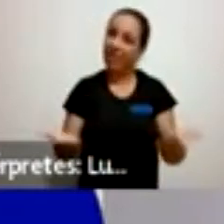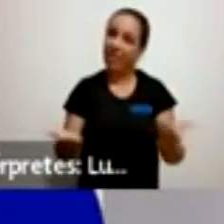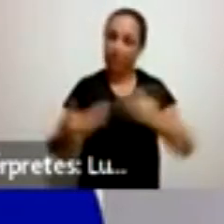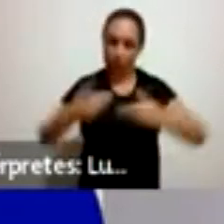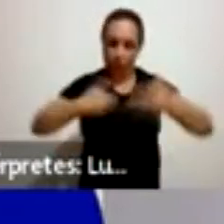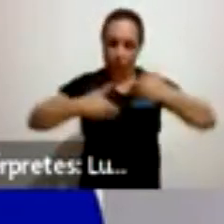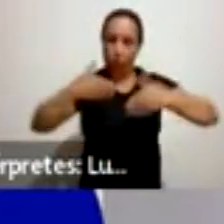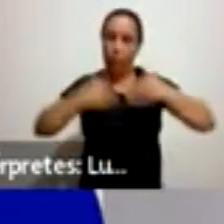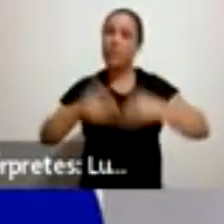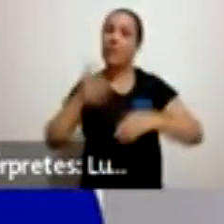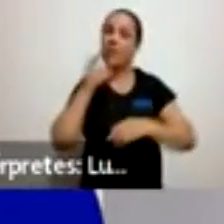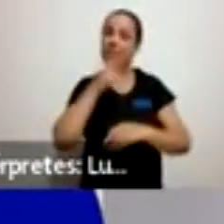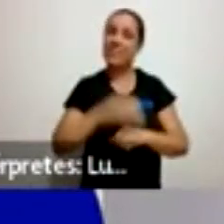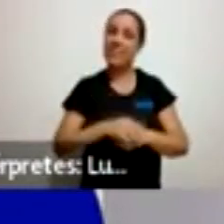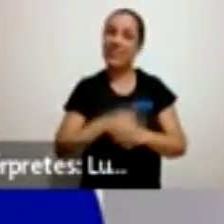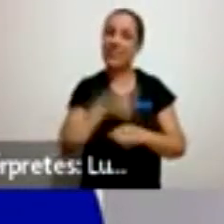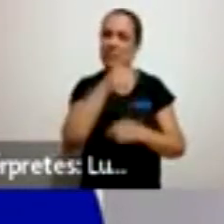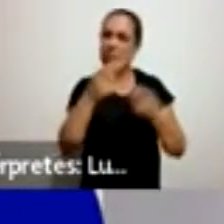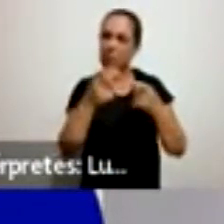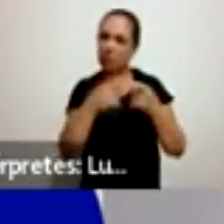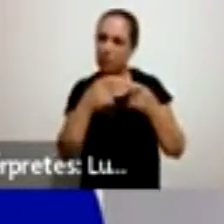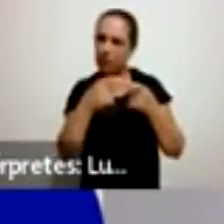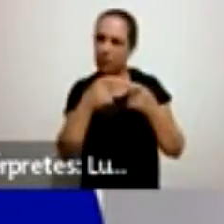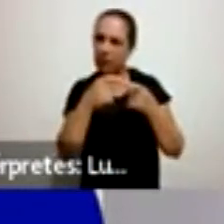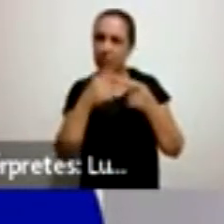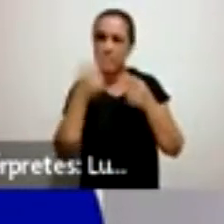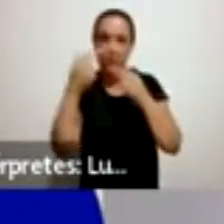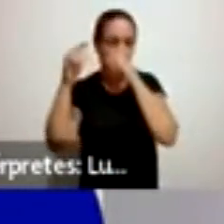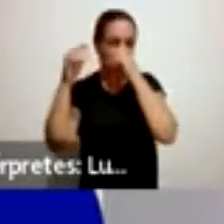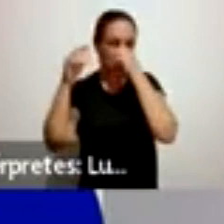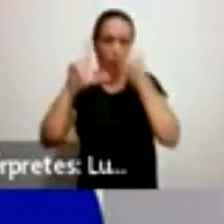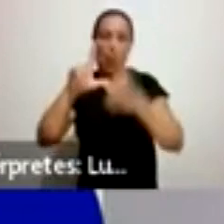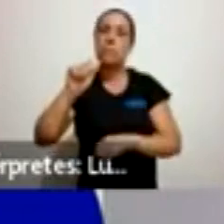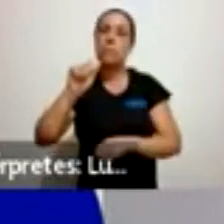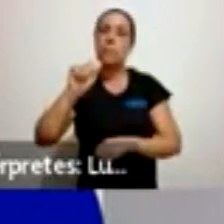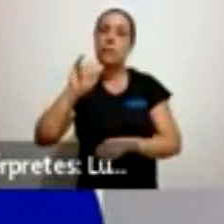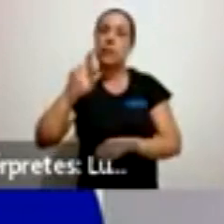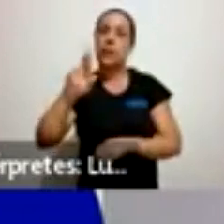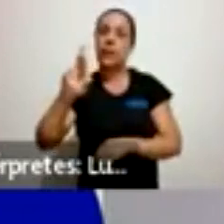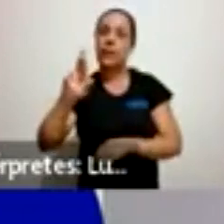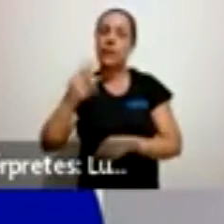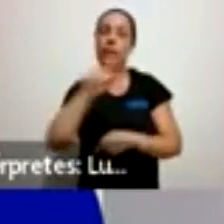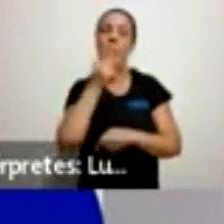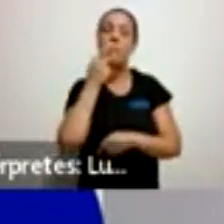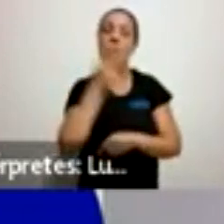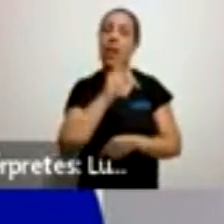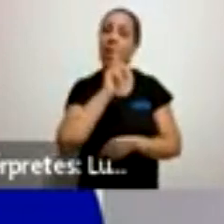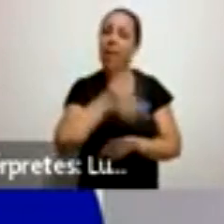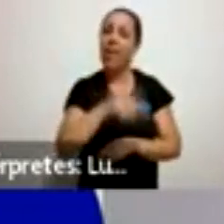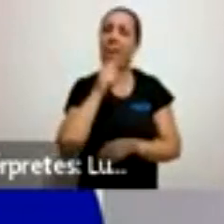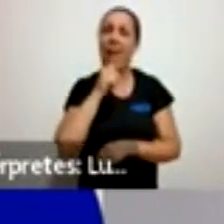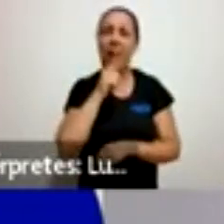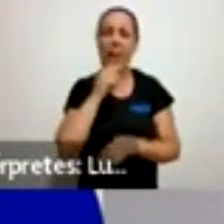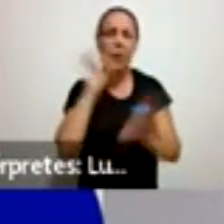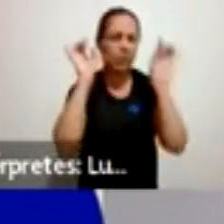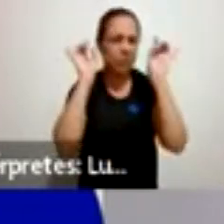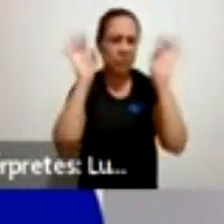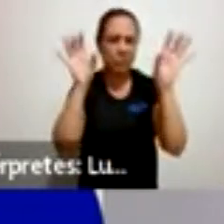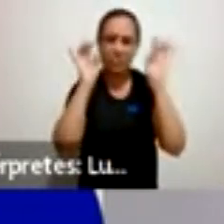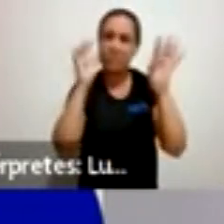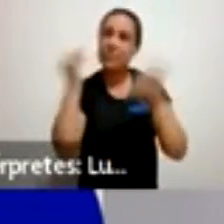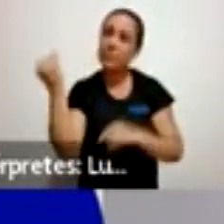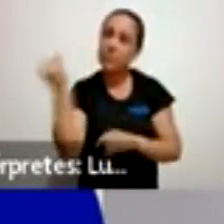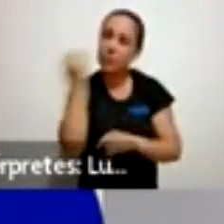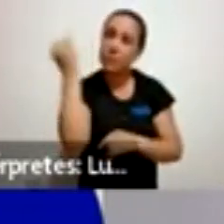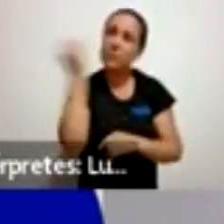água determina a doença e a água também determina a saúde. Então, a água apropriada, adequada, ela restabelece a saúde. Que água que Laí Ribeiro está falando? Uma